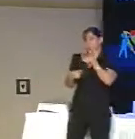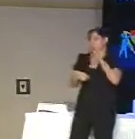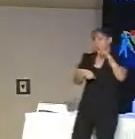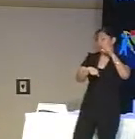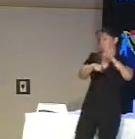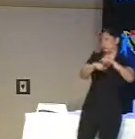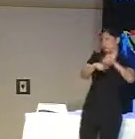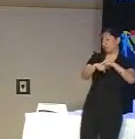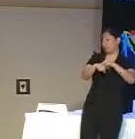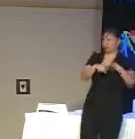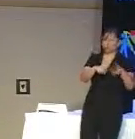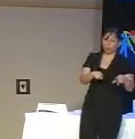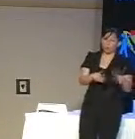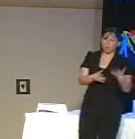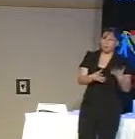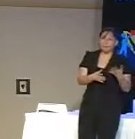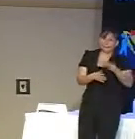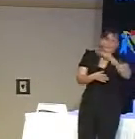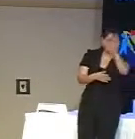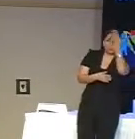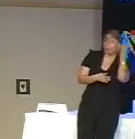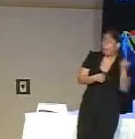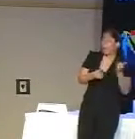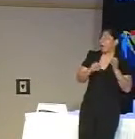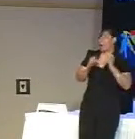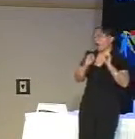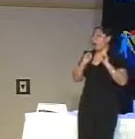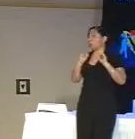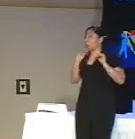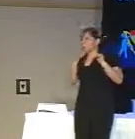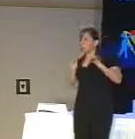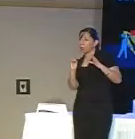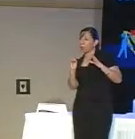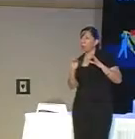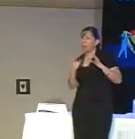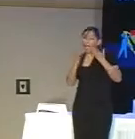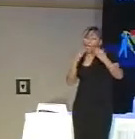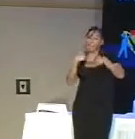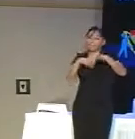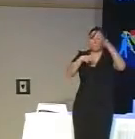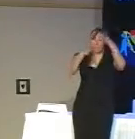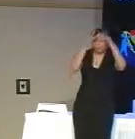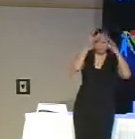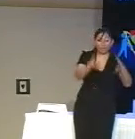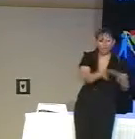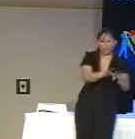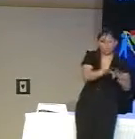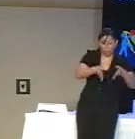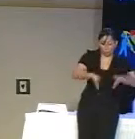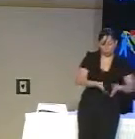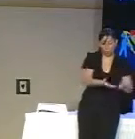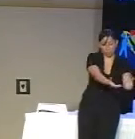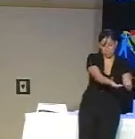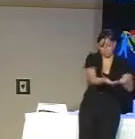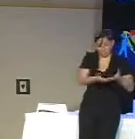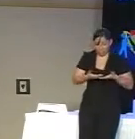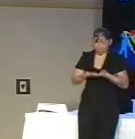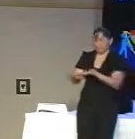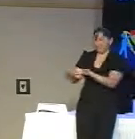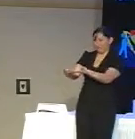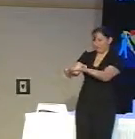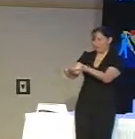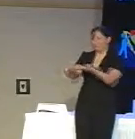que es impericia, como si fuera este un término que suavizara las cosas. Sin embargo, cuando